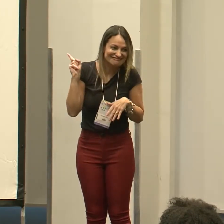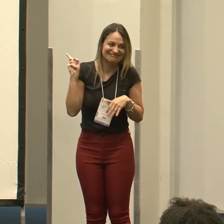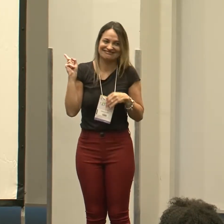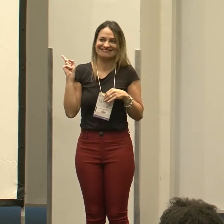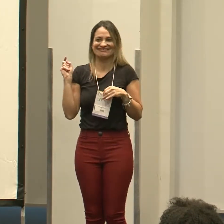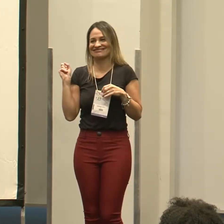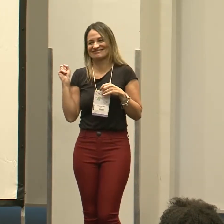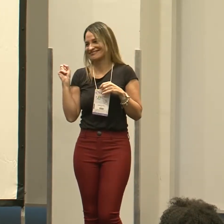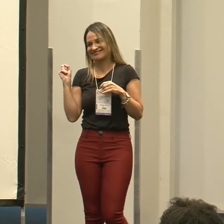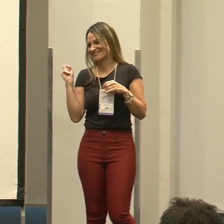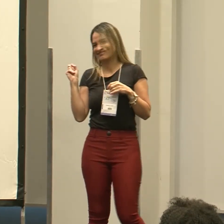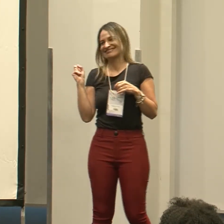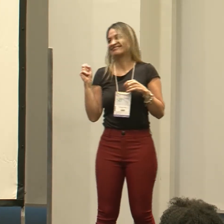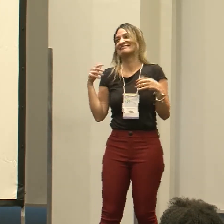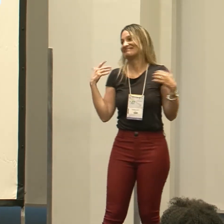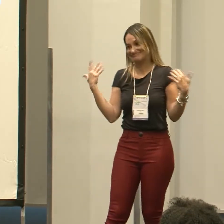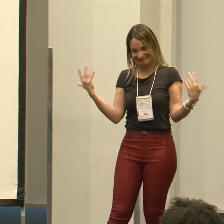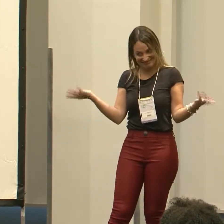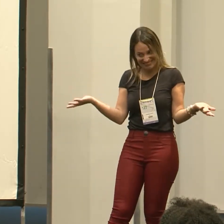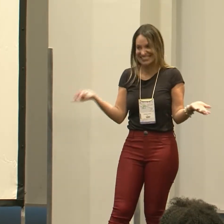língua de sinais? Não.